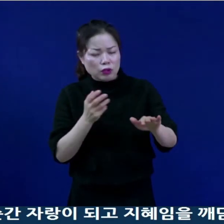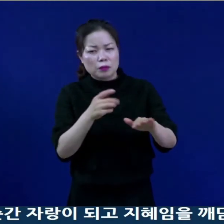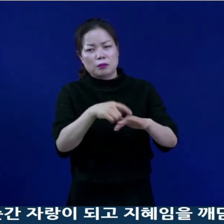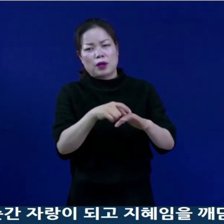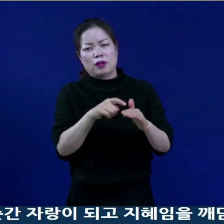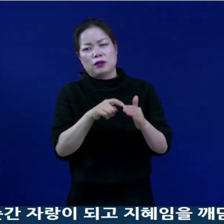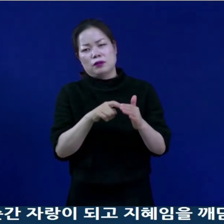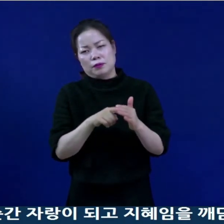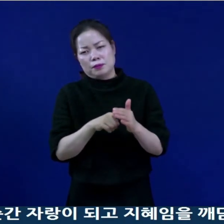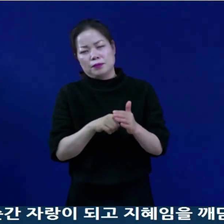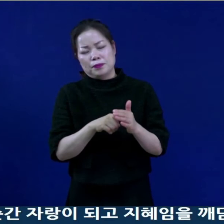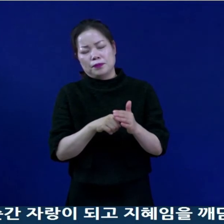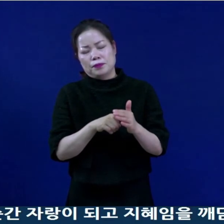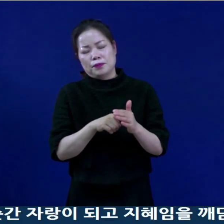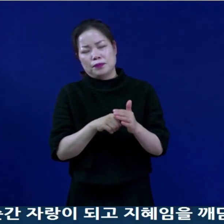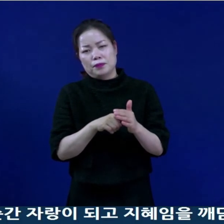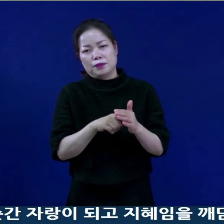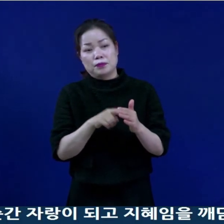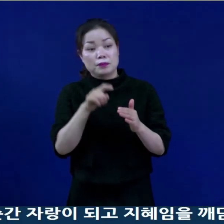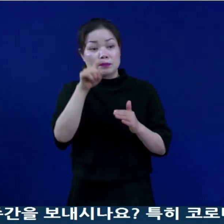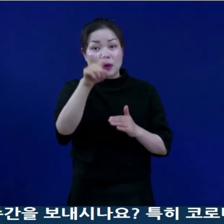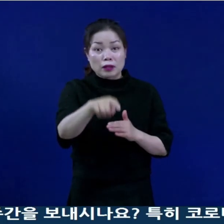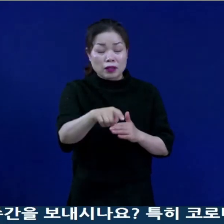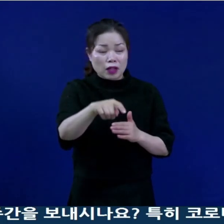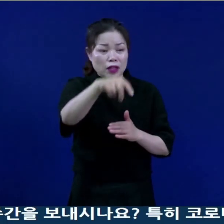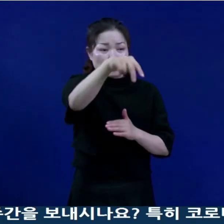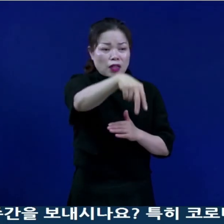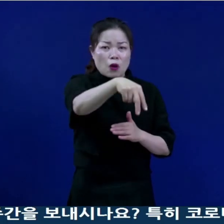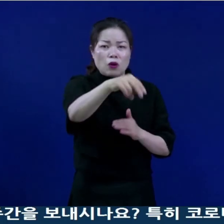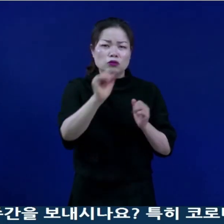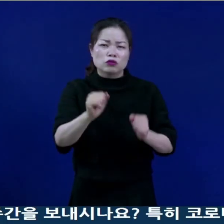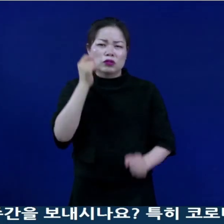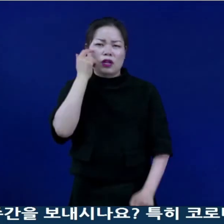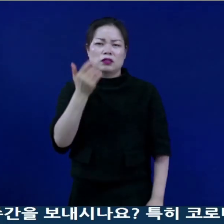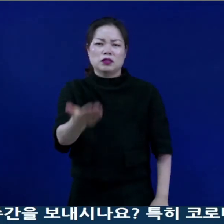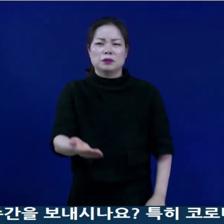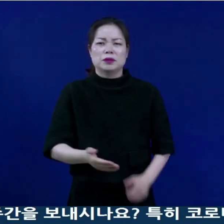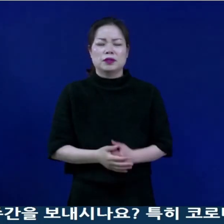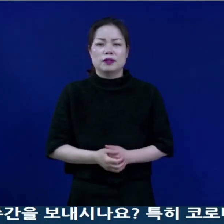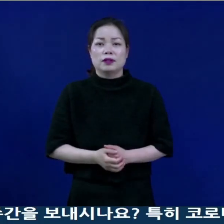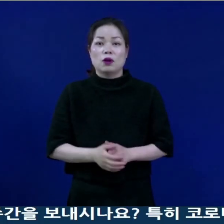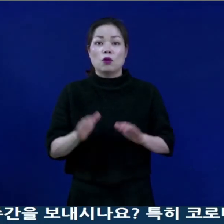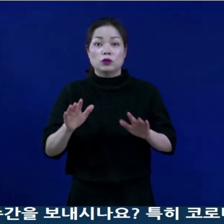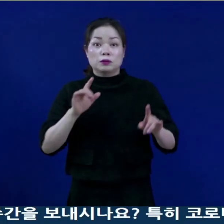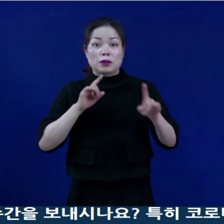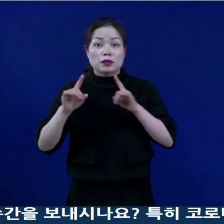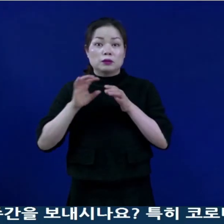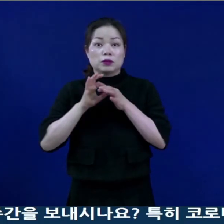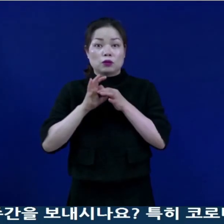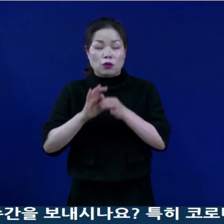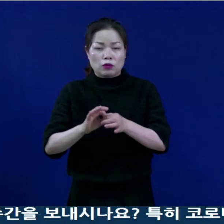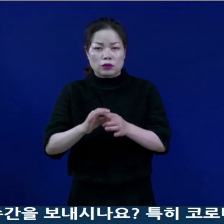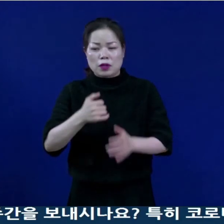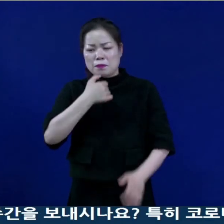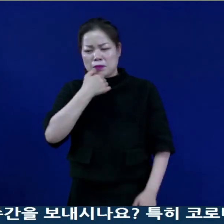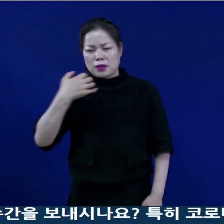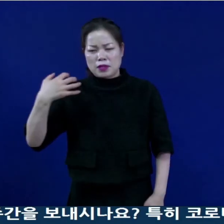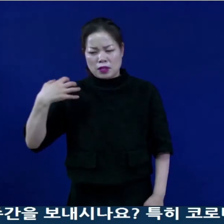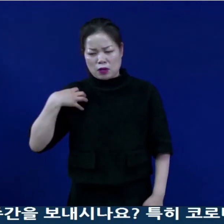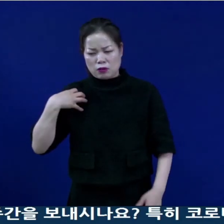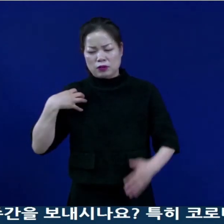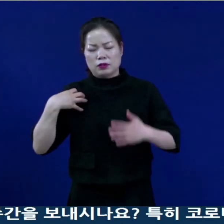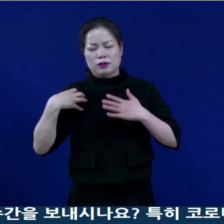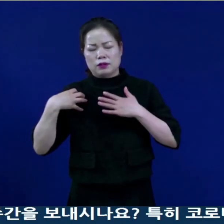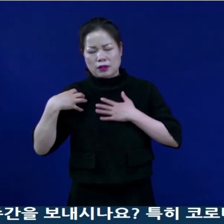마음 밖에 세워두고 계신 것은 아닌지 모르겠습니다. 오늘 이 말씀을 통해서 빌라도 같은 나를 볼